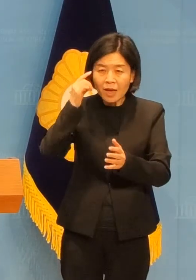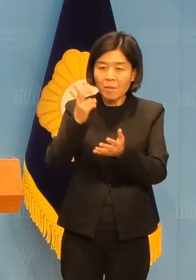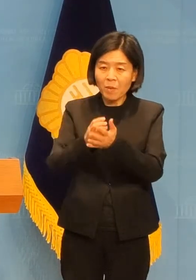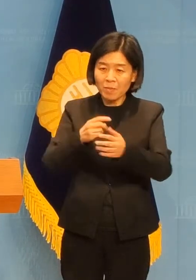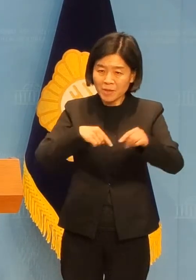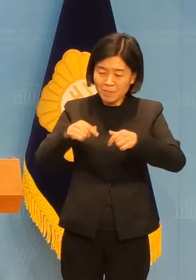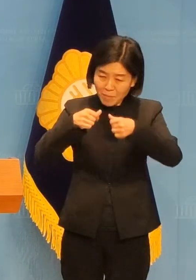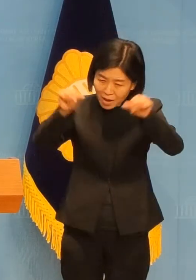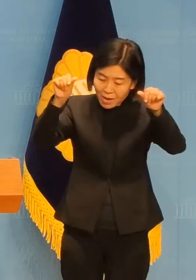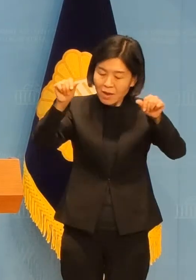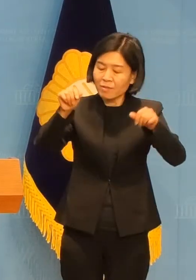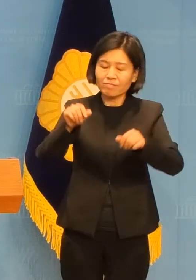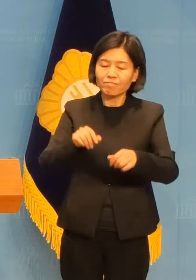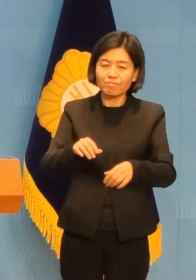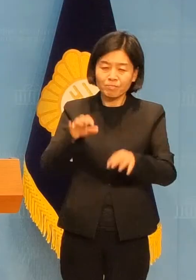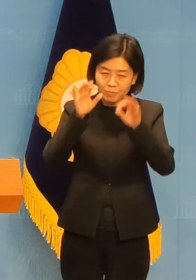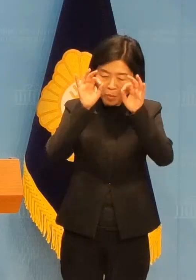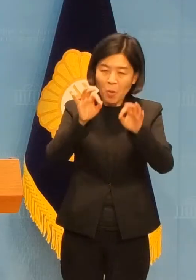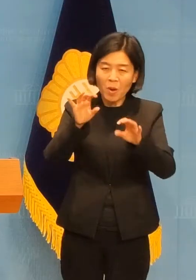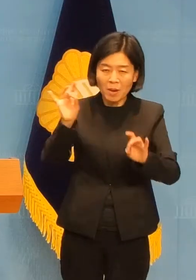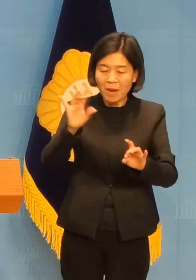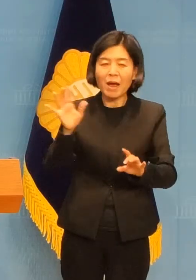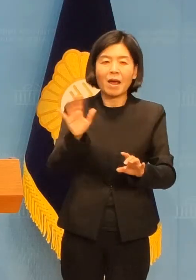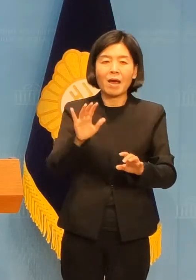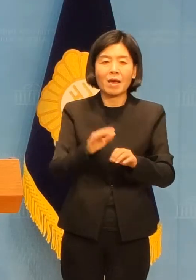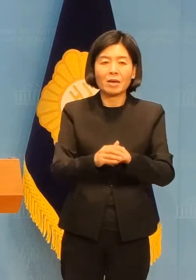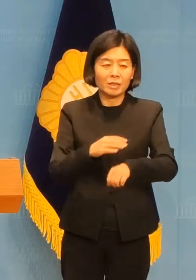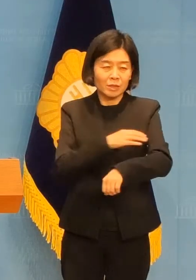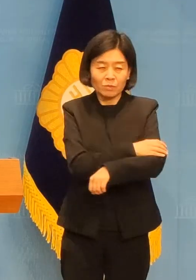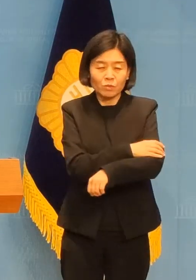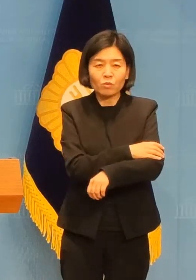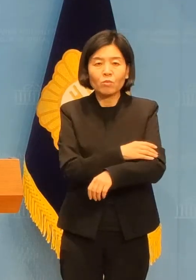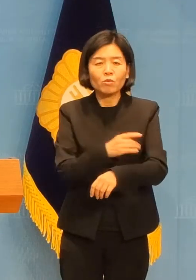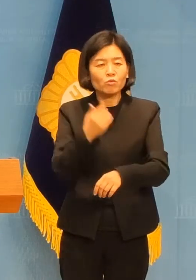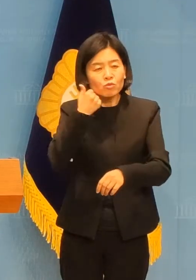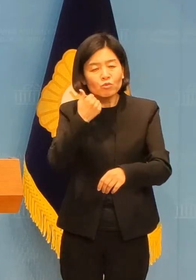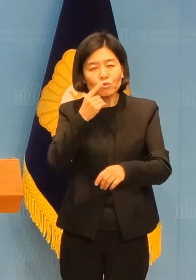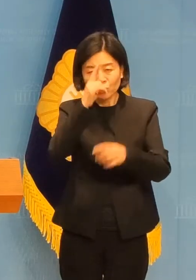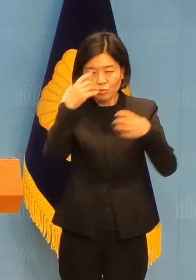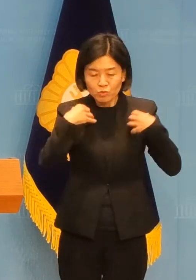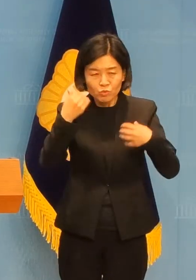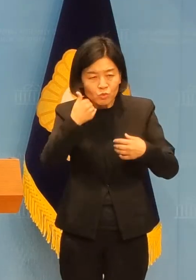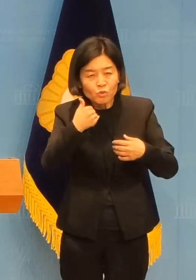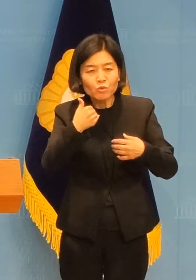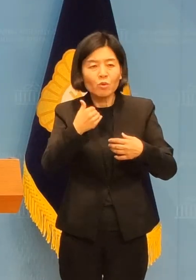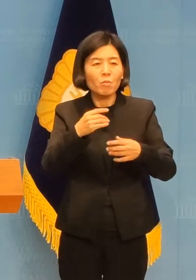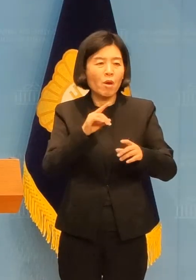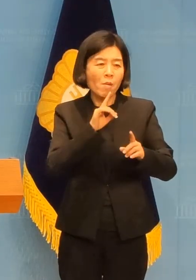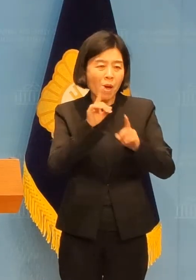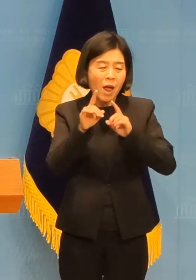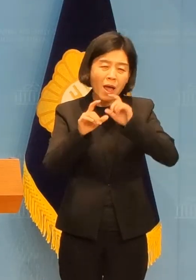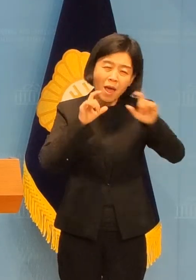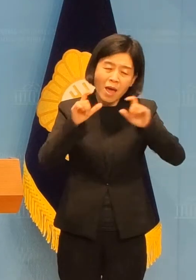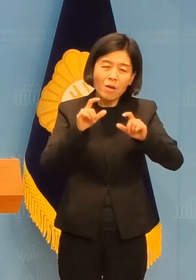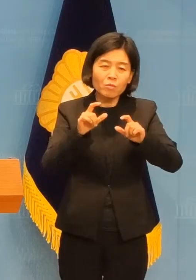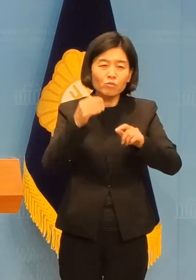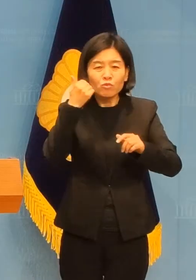않겠습니다. 누가 집권하든 어떤 주장을 하든 법과 절차는 지켜져야 한다는